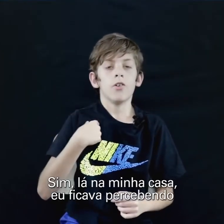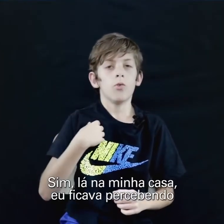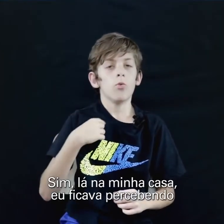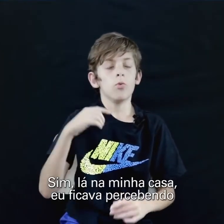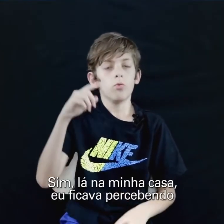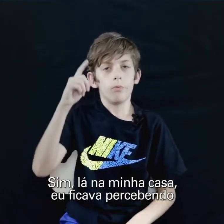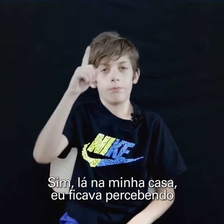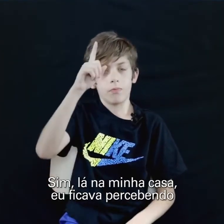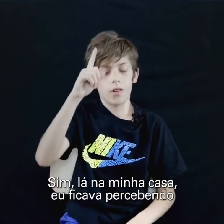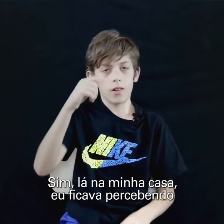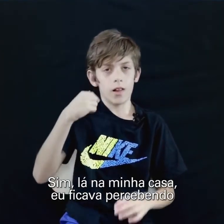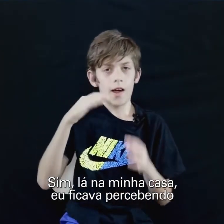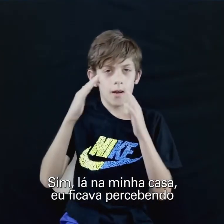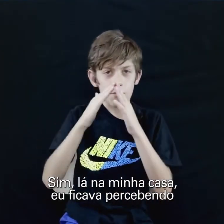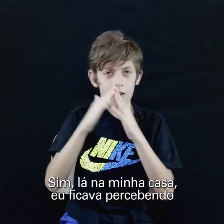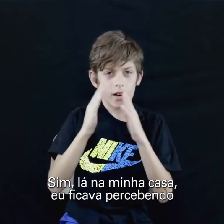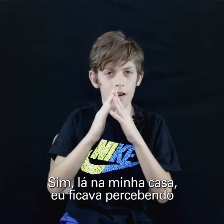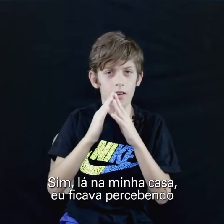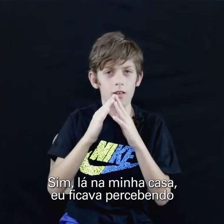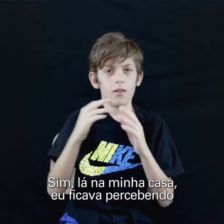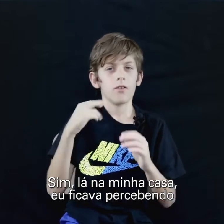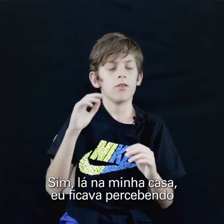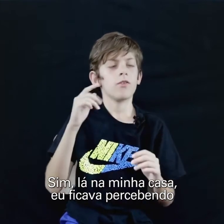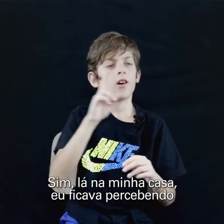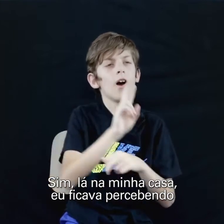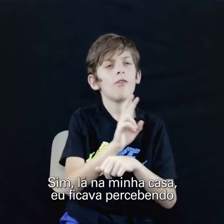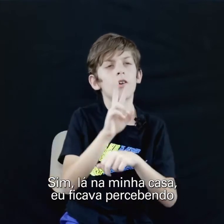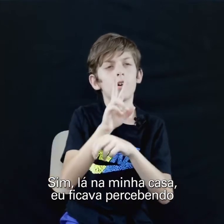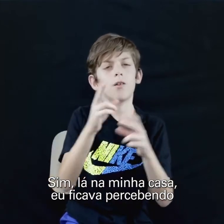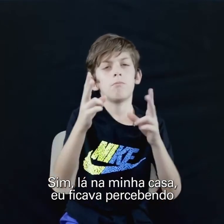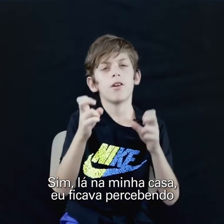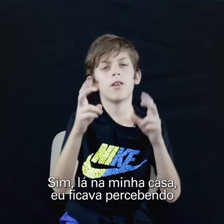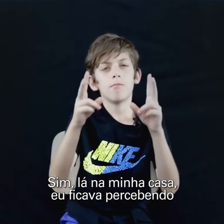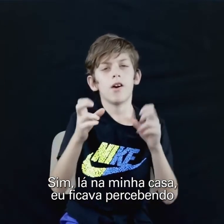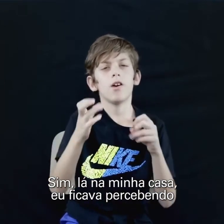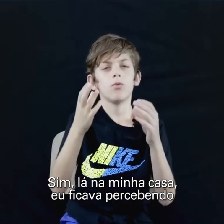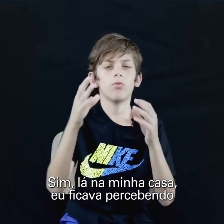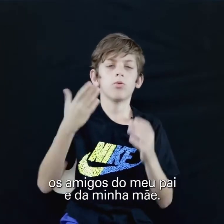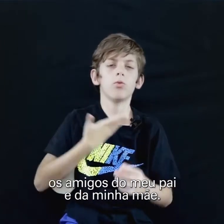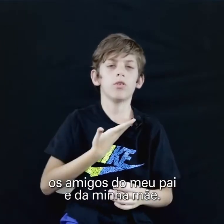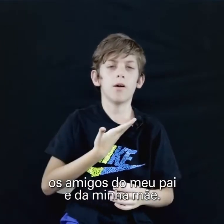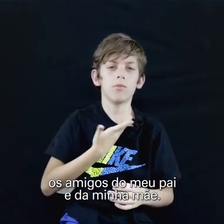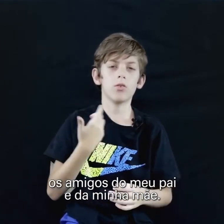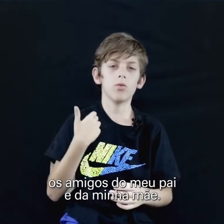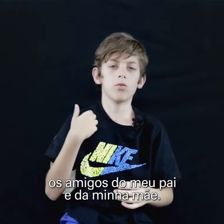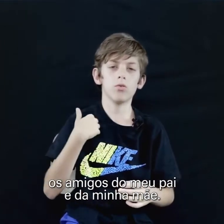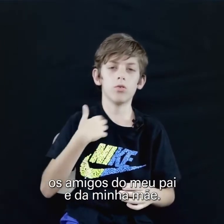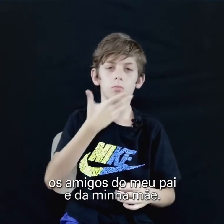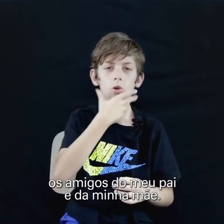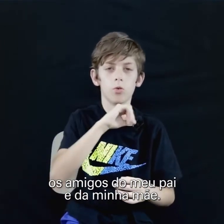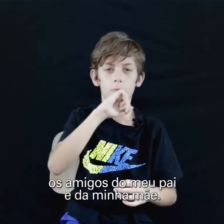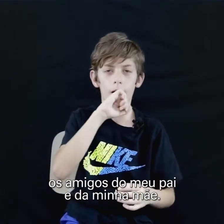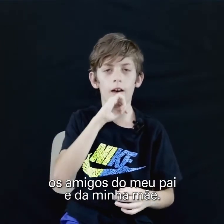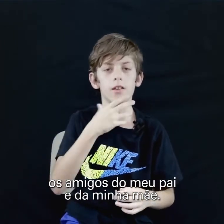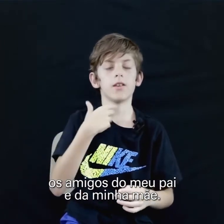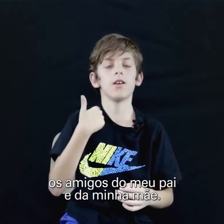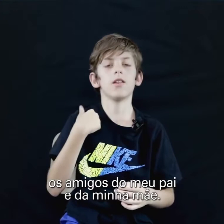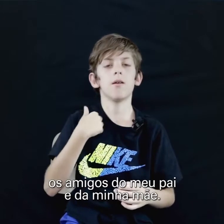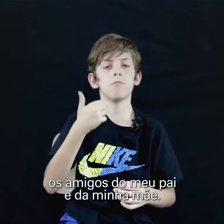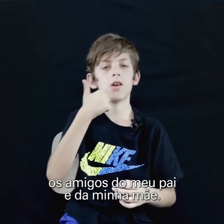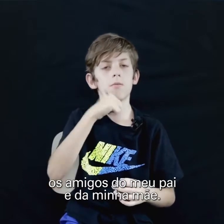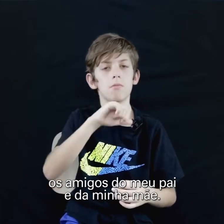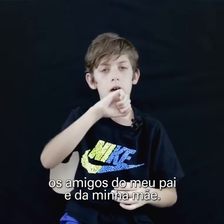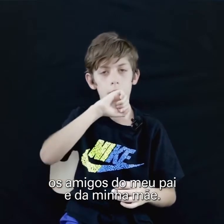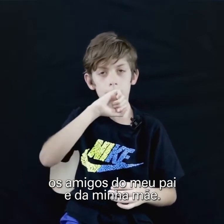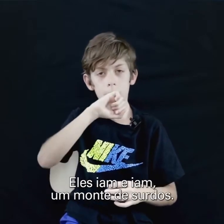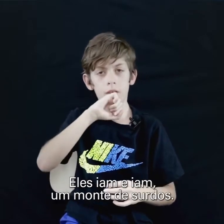Sim, eu lá na minha casa ficava percebendo os amigos dos meus pais e